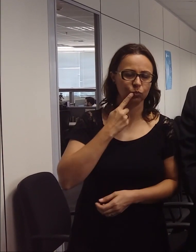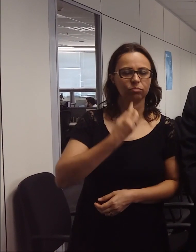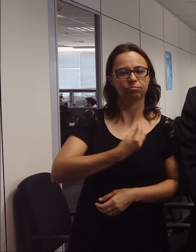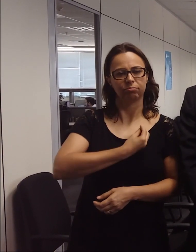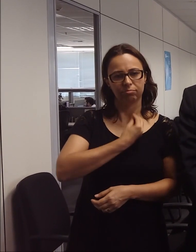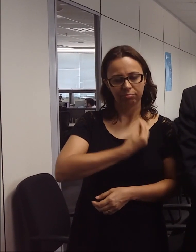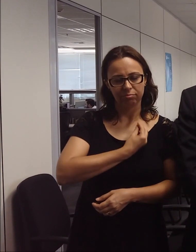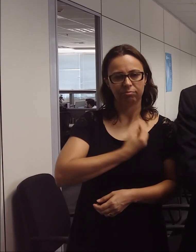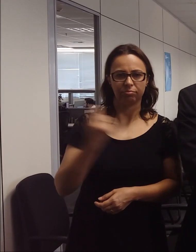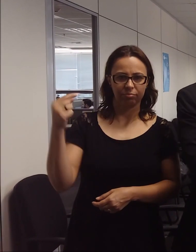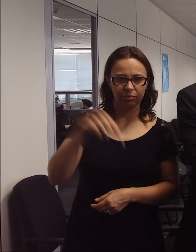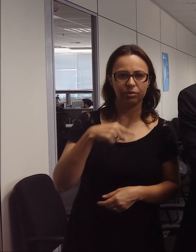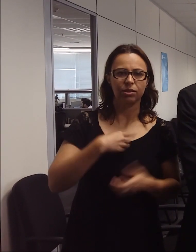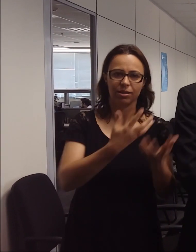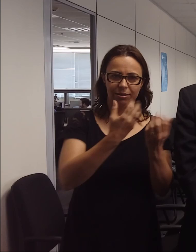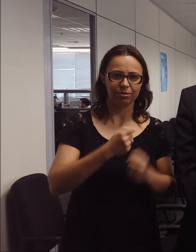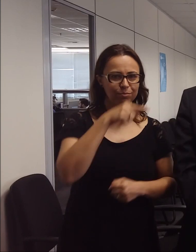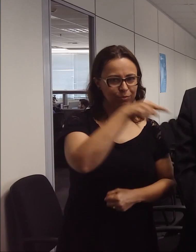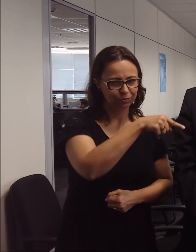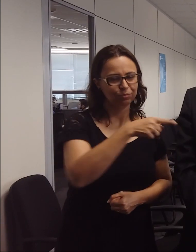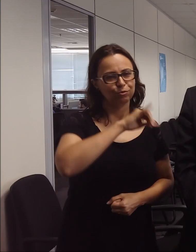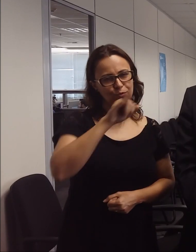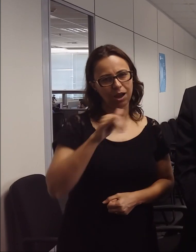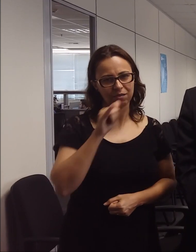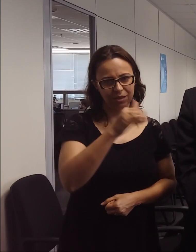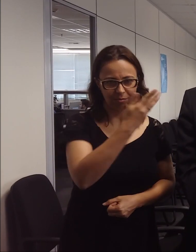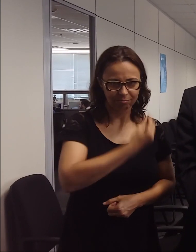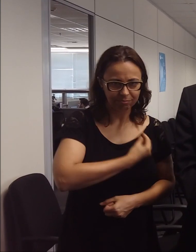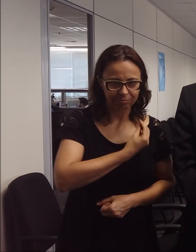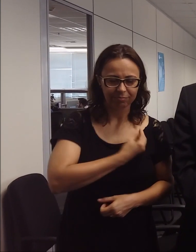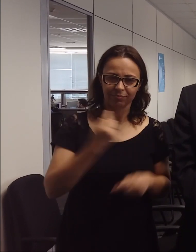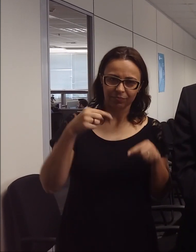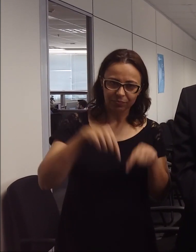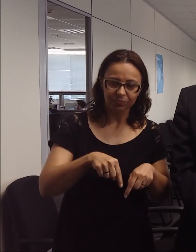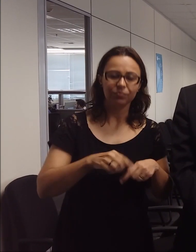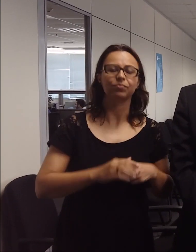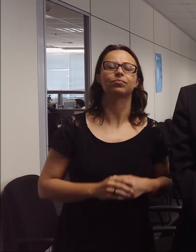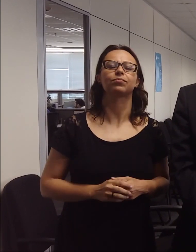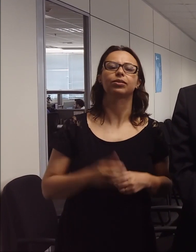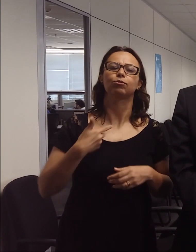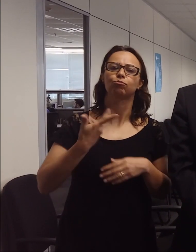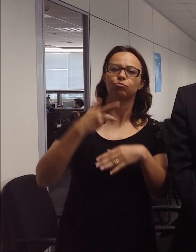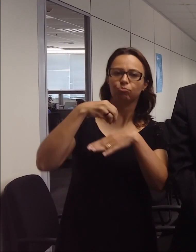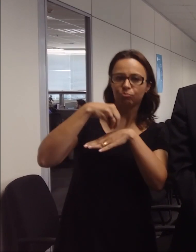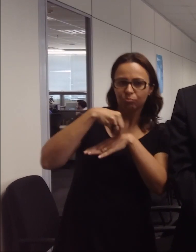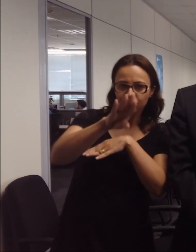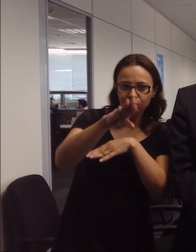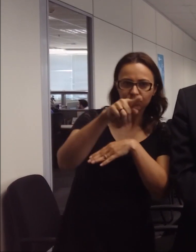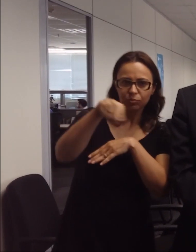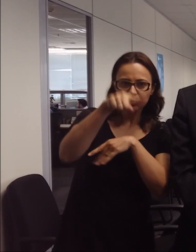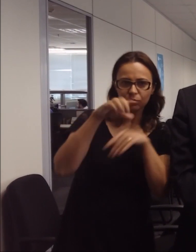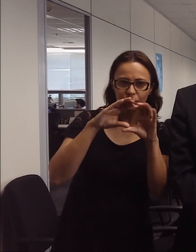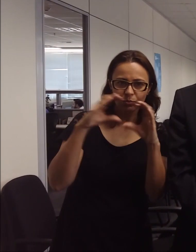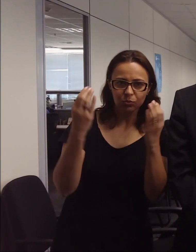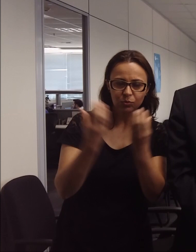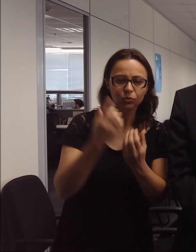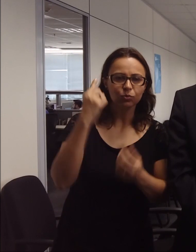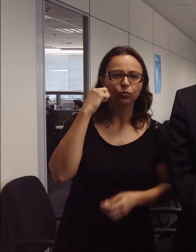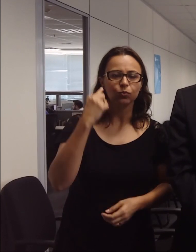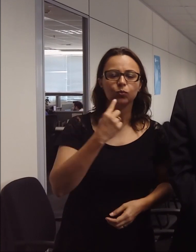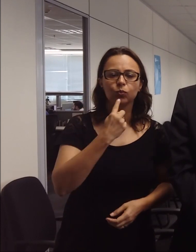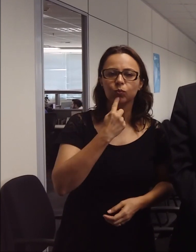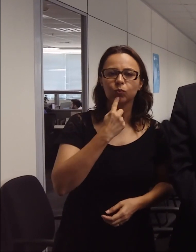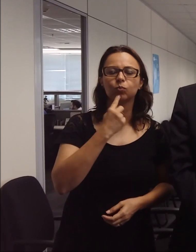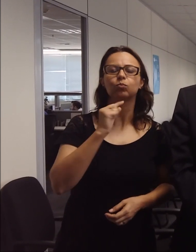a oportunidade de receber o João Avião. E o que eu gostaria de comunicar à comunidade